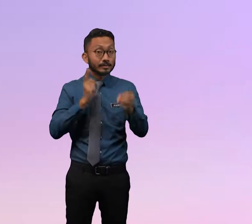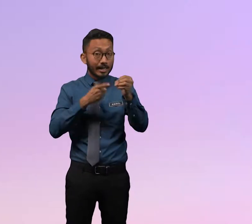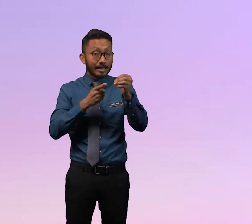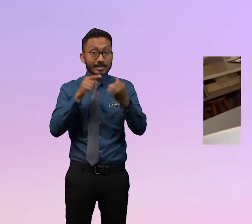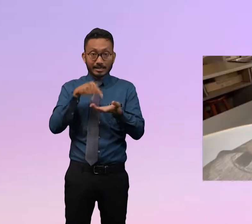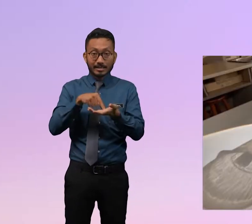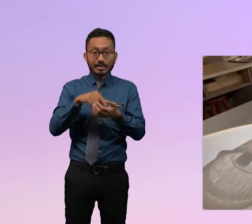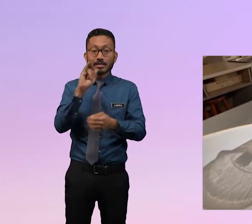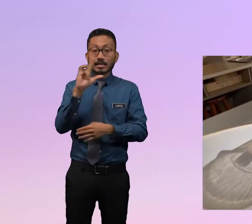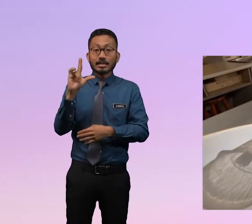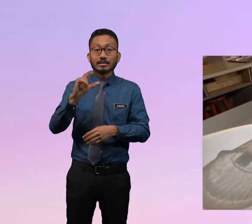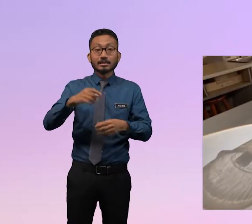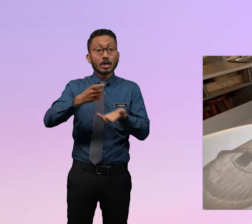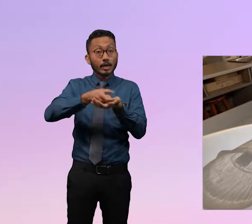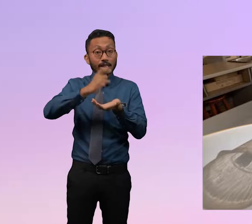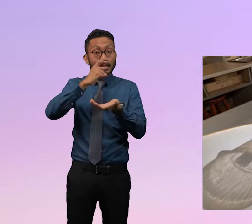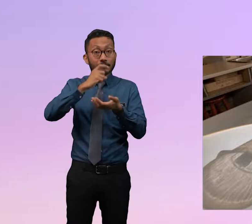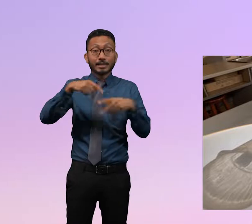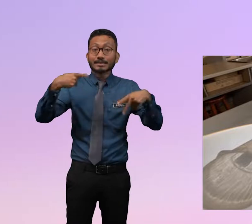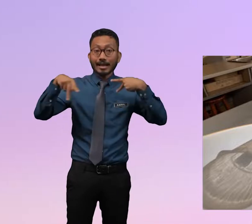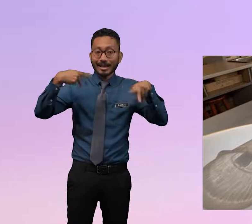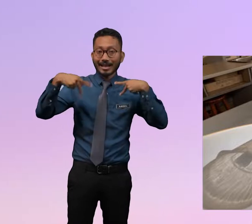Objek ini ialah cawat plastik.